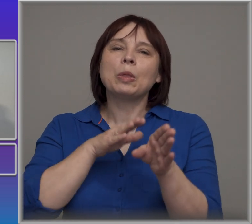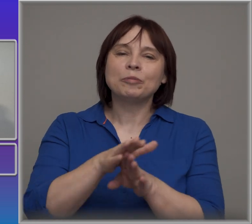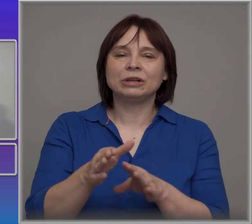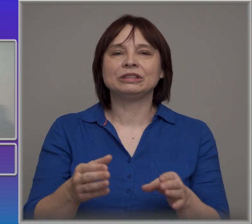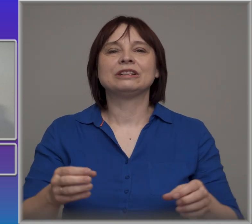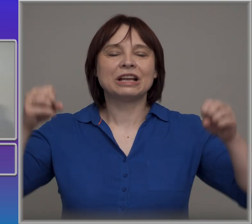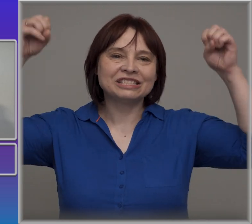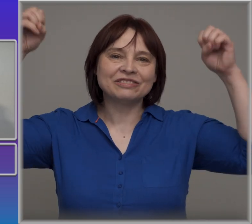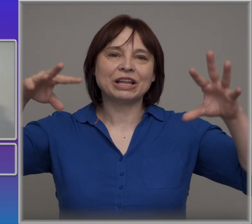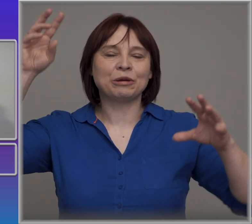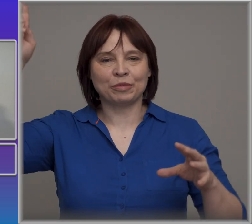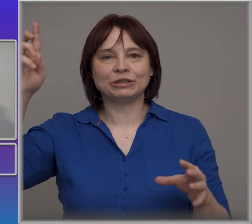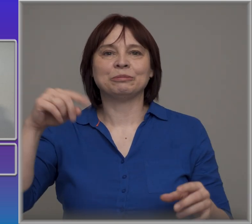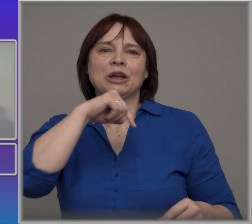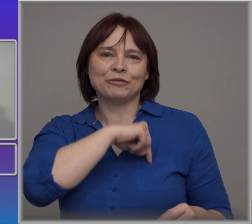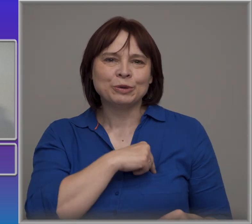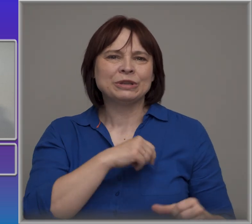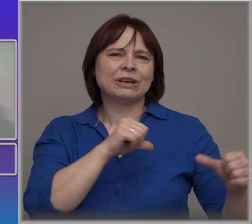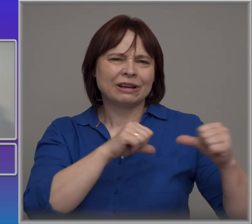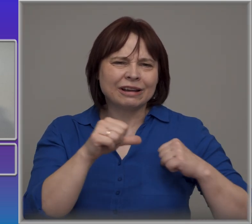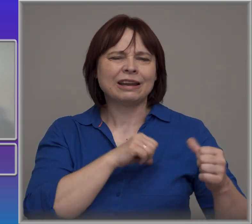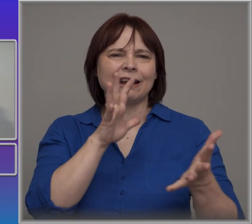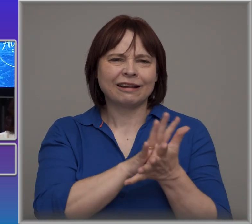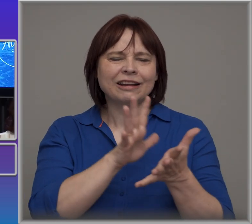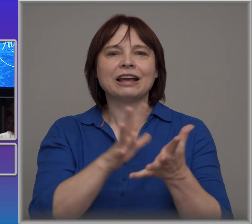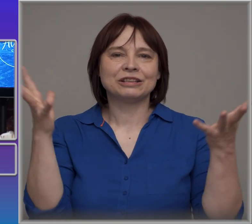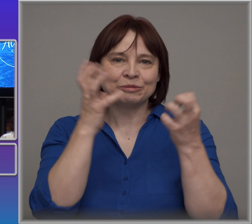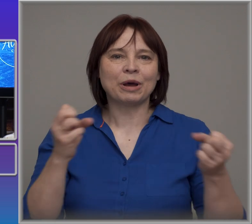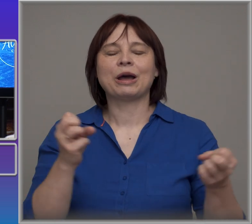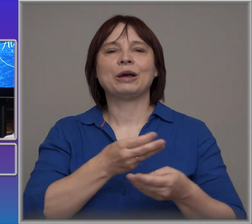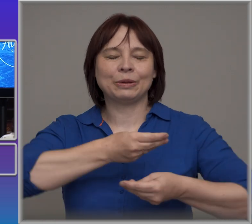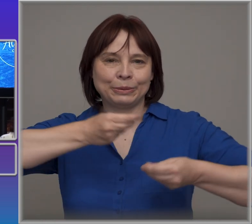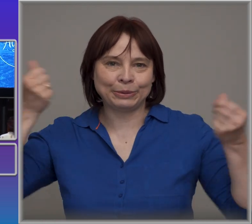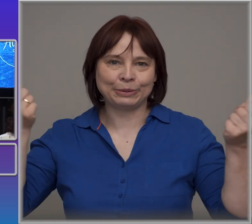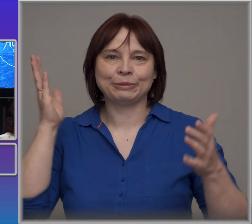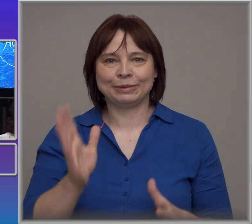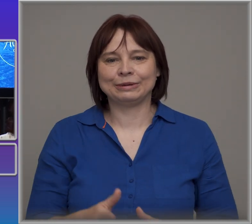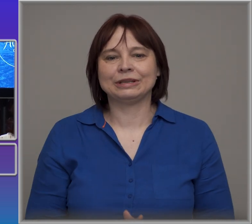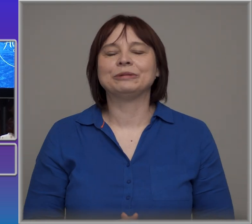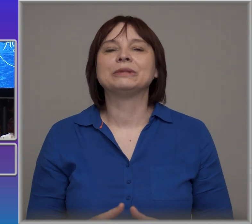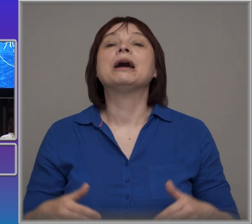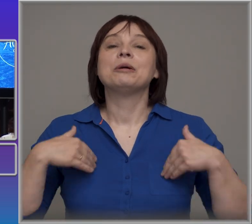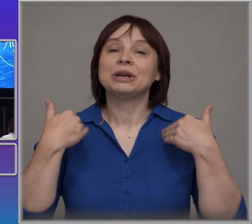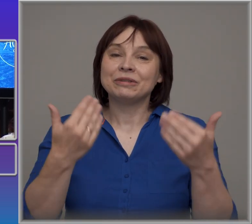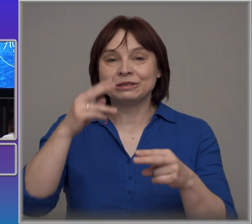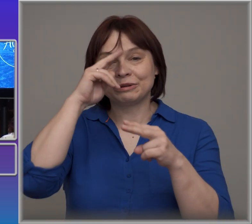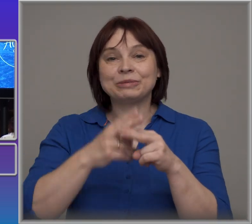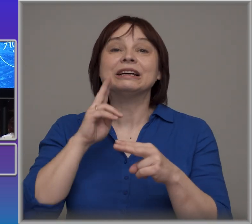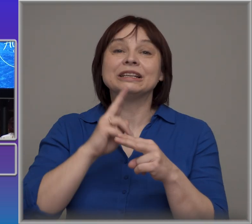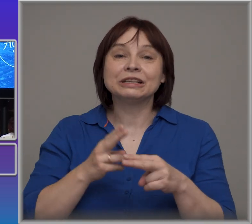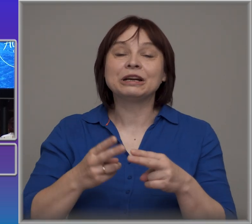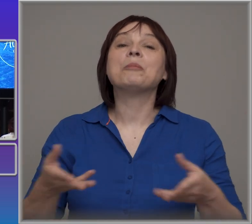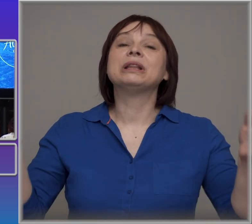тьма, она, конечно, вас не объемлет. Приветствую, дорогой брат и сестра. Благословенного дня, благословения от